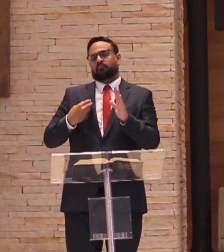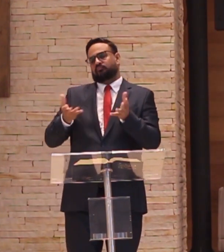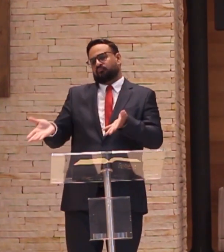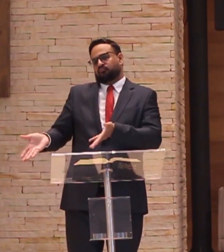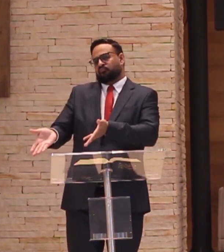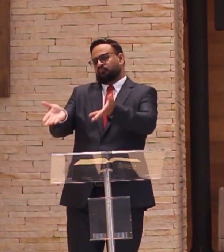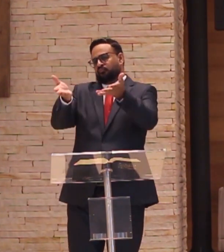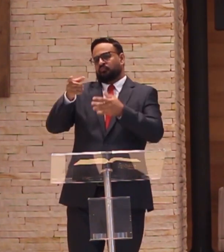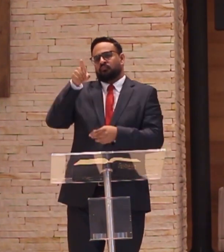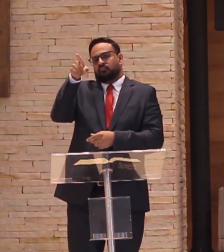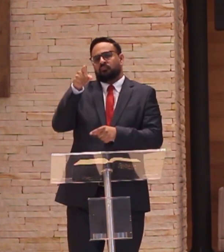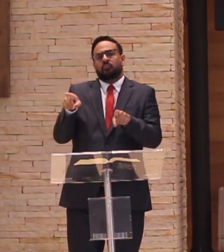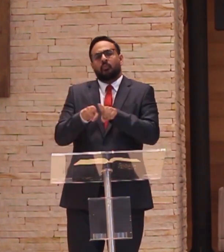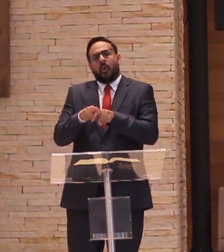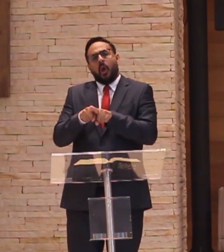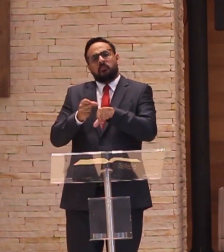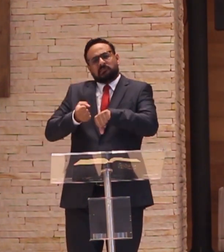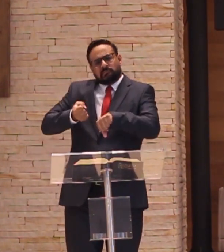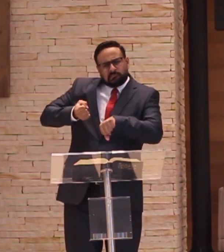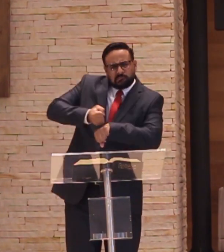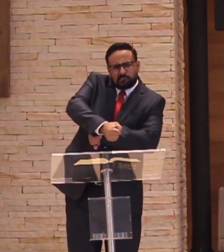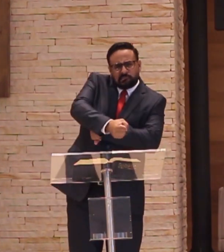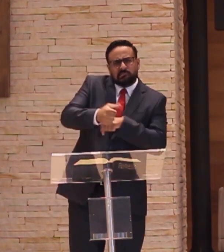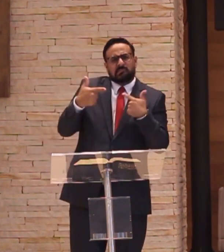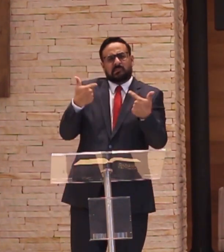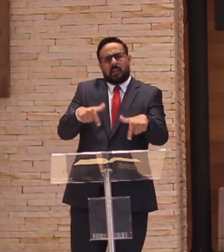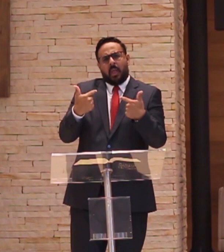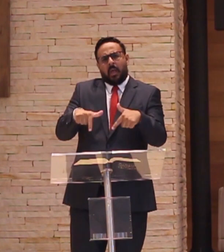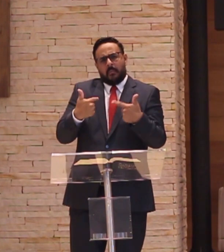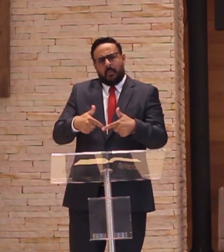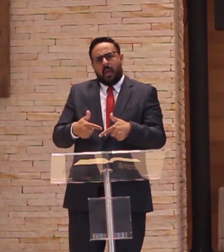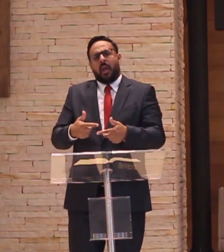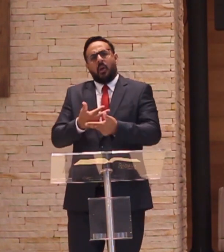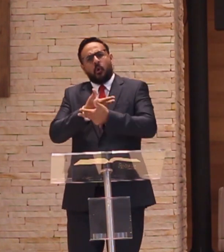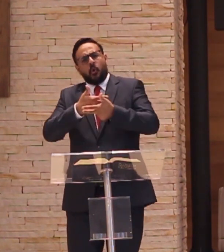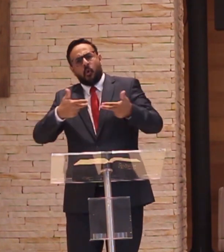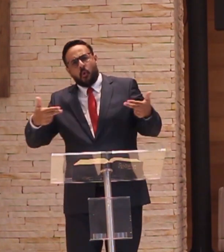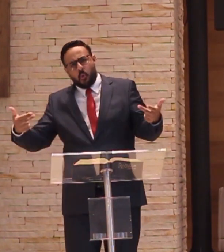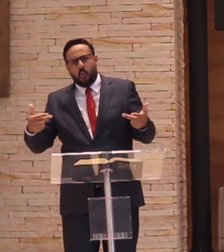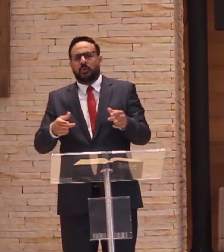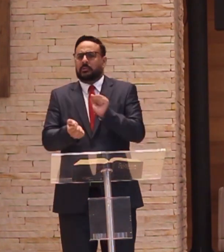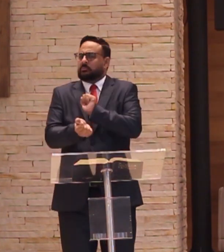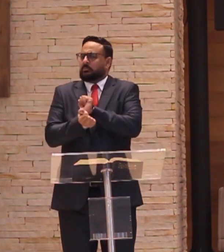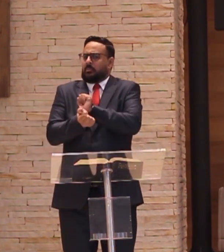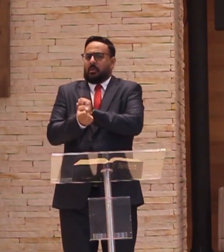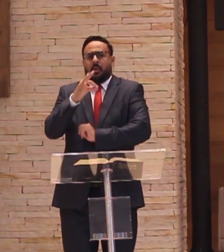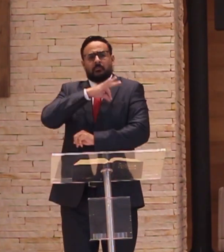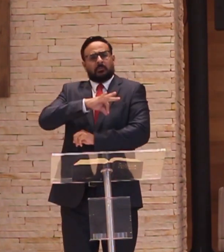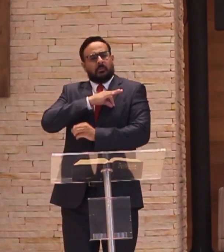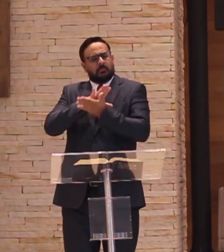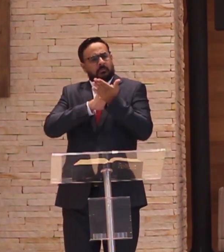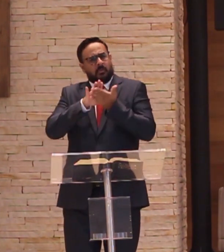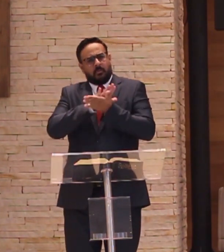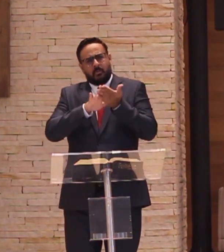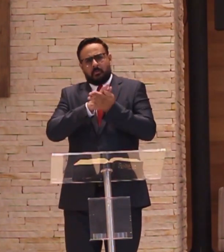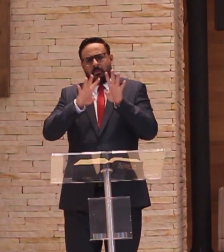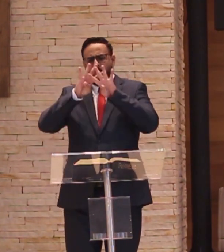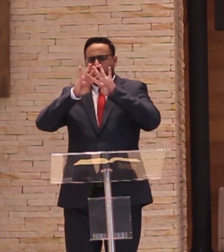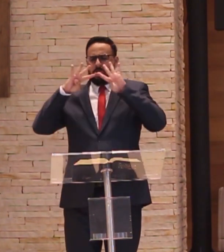de 16 a 45 anos é que eram levadas para serem exploradas para campos de trabalho